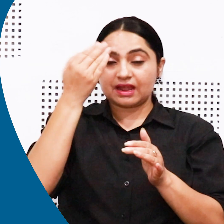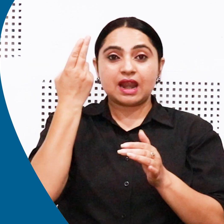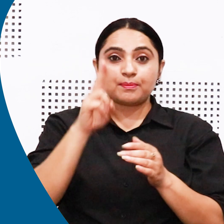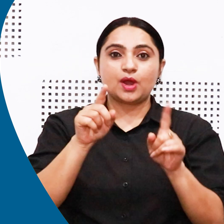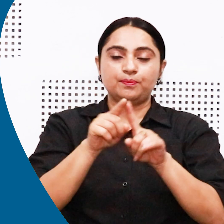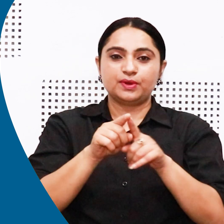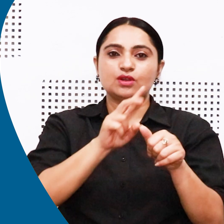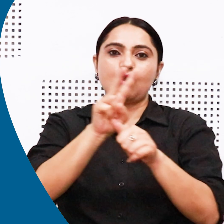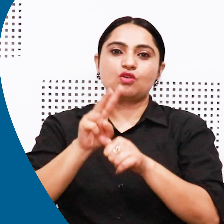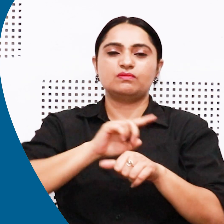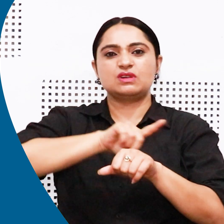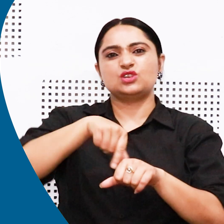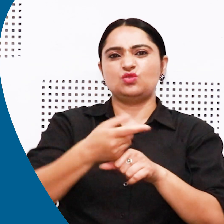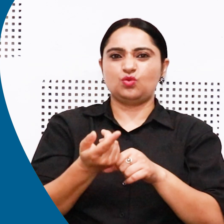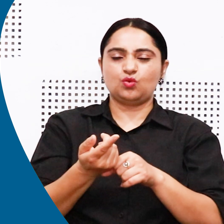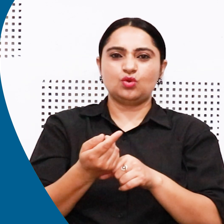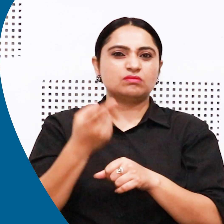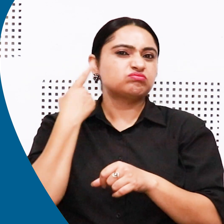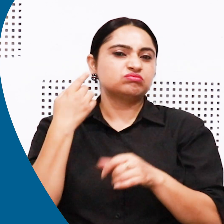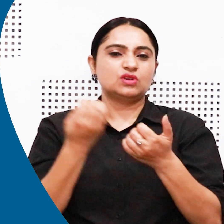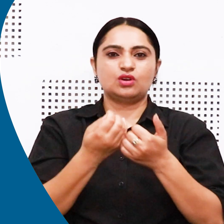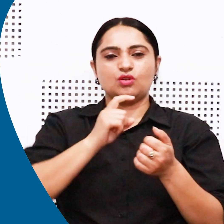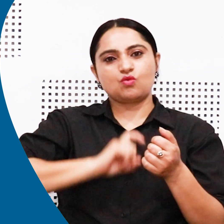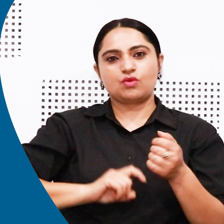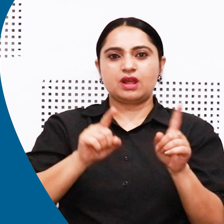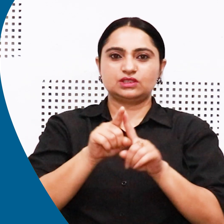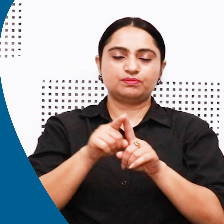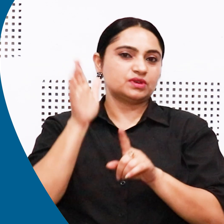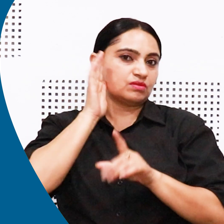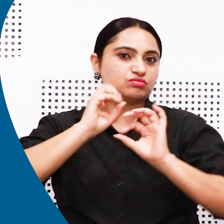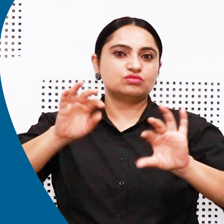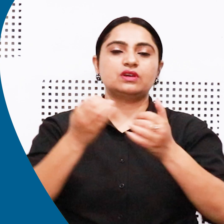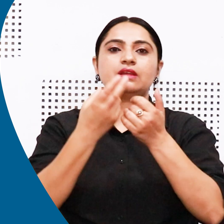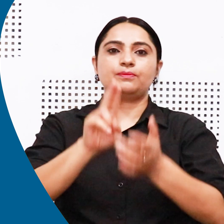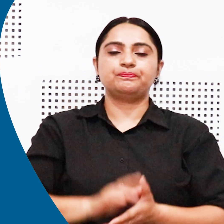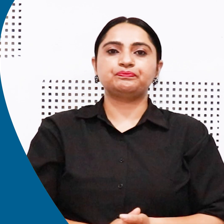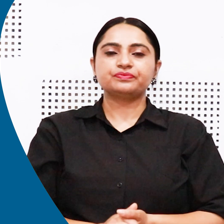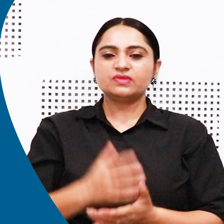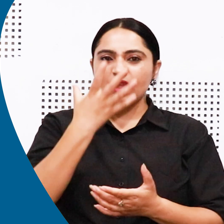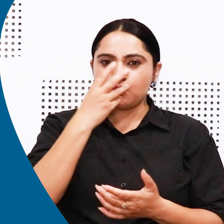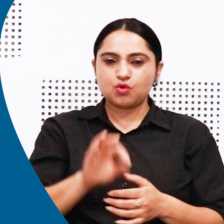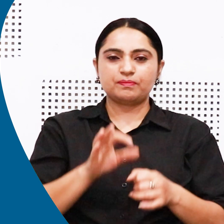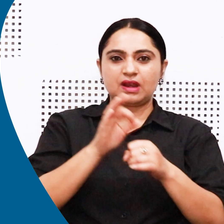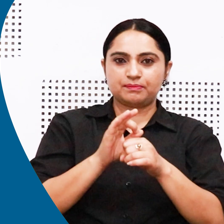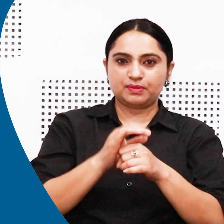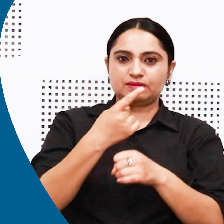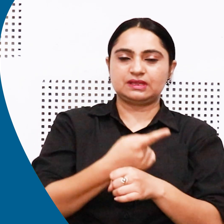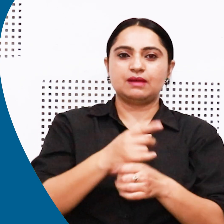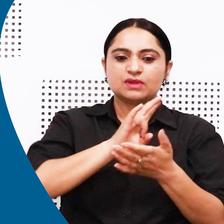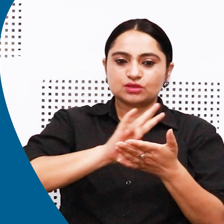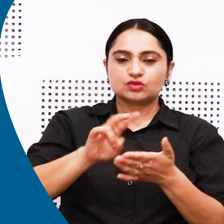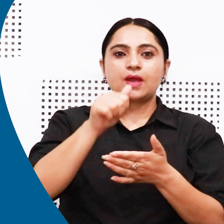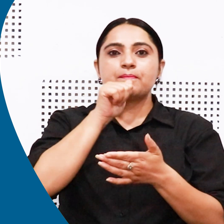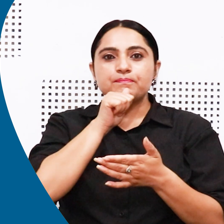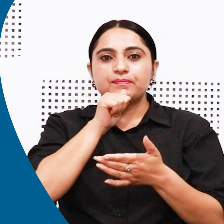पनि अनुगमनमा ढिलासुस्ती र बेवास्ता हुने गरेको गुनासो पनि सुनाएका थियौं। फोहोर मैला व्यवस्थापन, शुद्ध पिउने